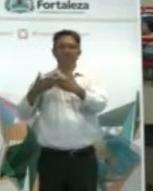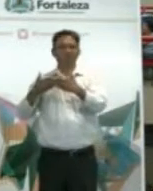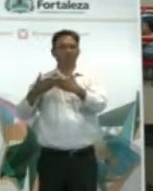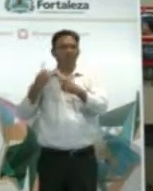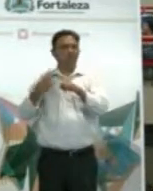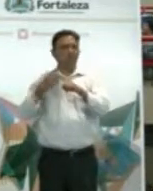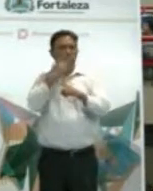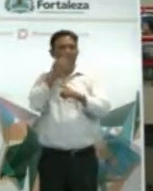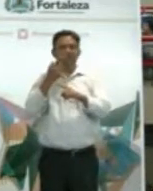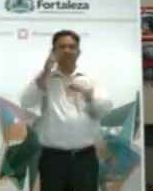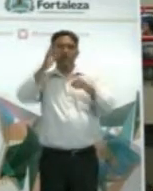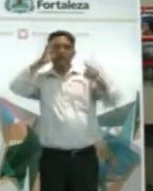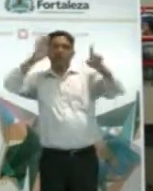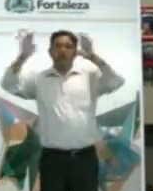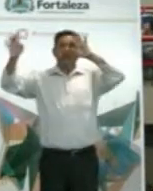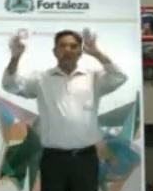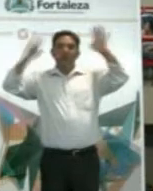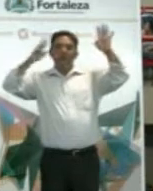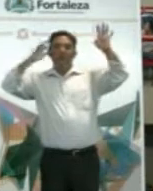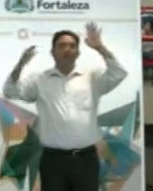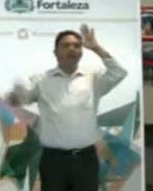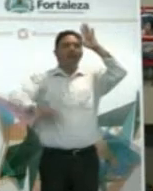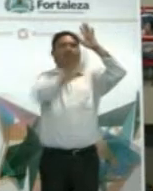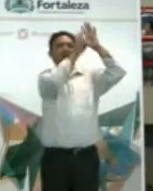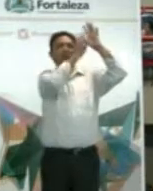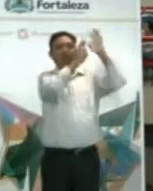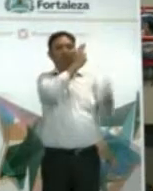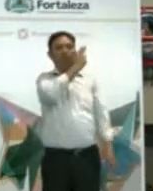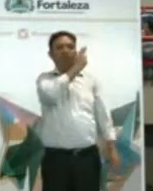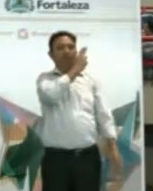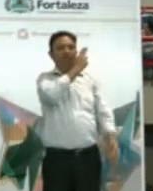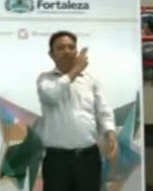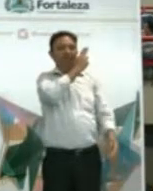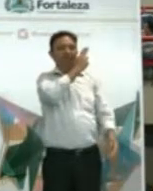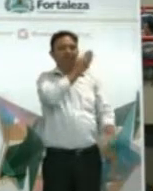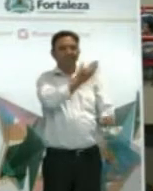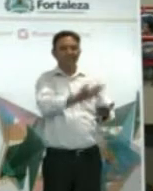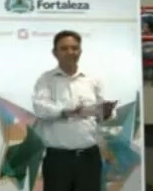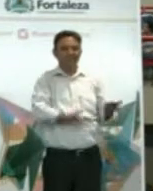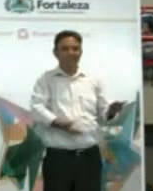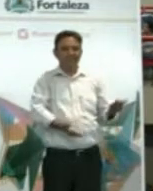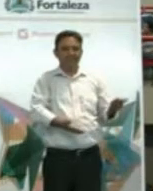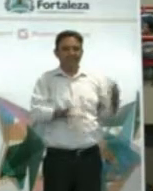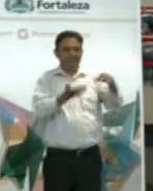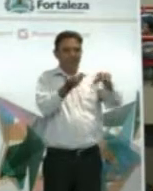sonho? Votar para presidente era um sonho. Aí